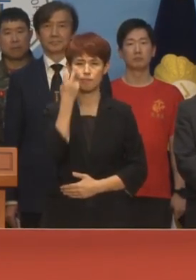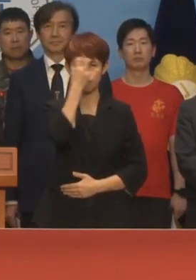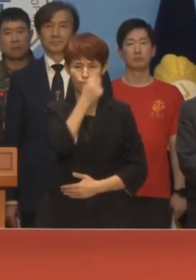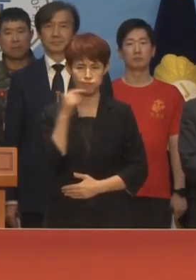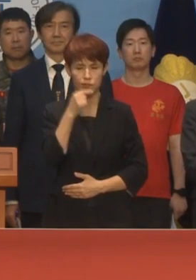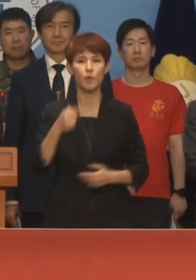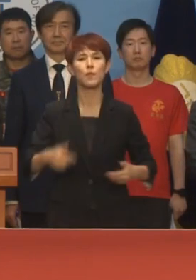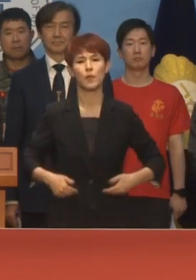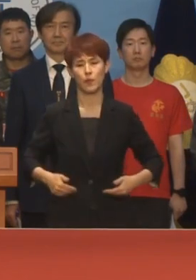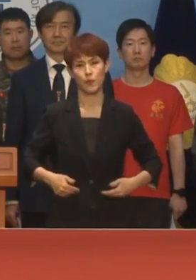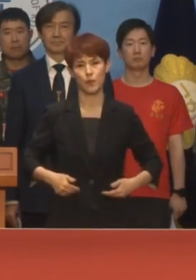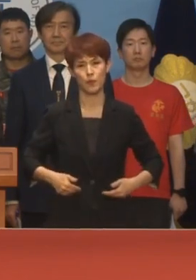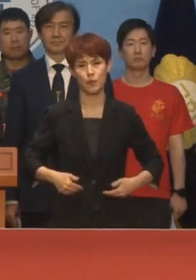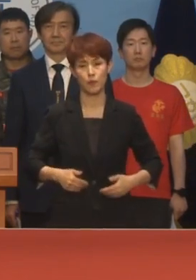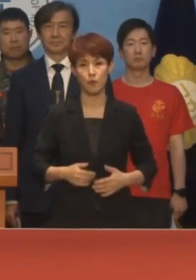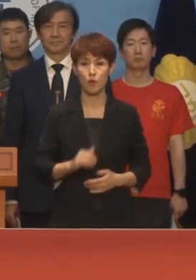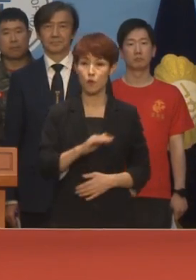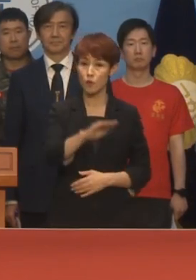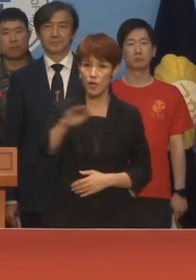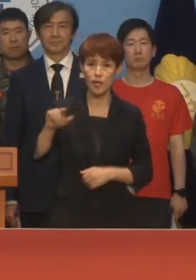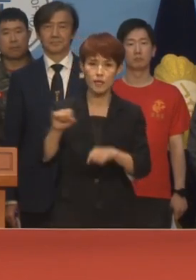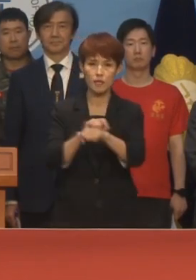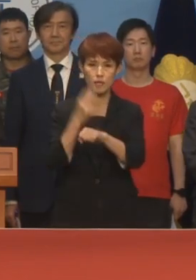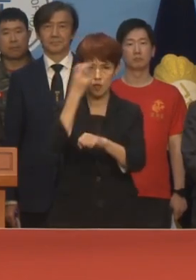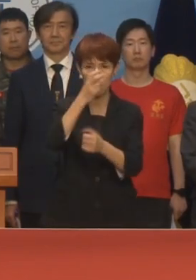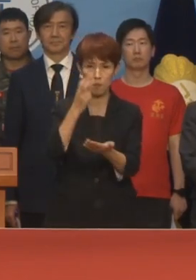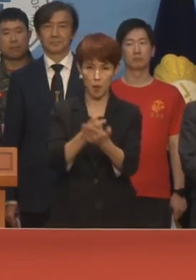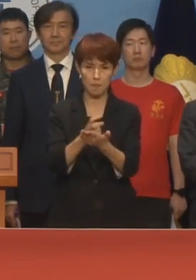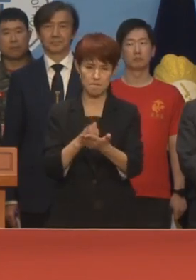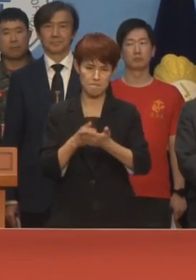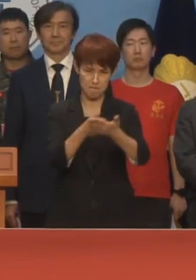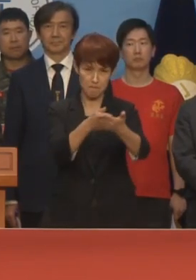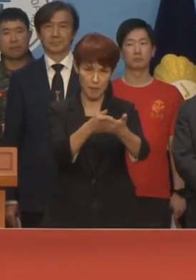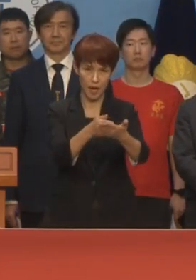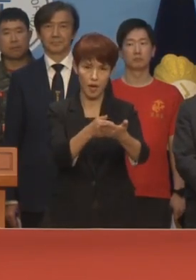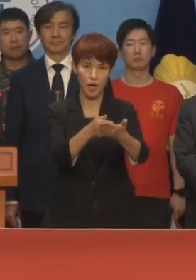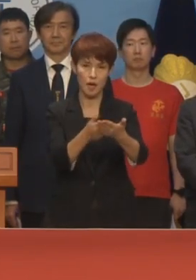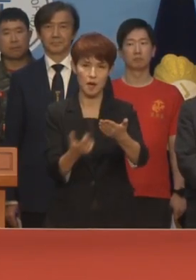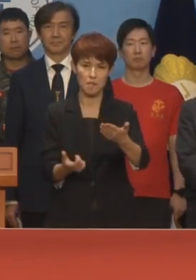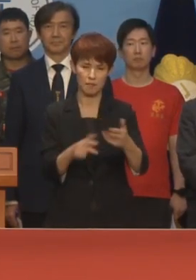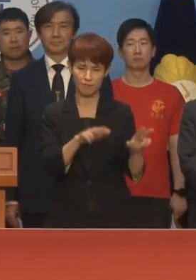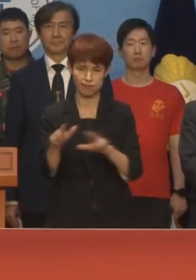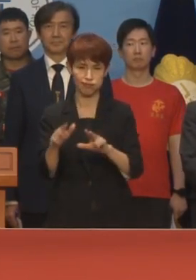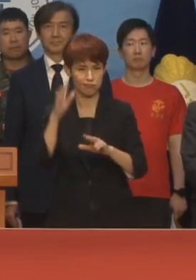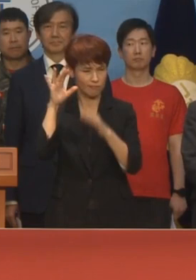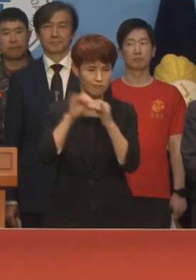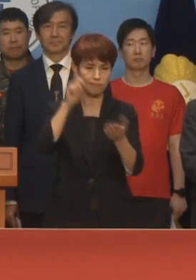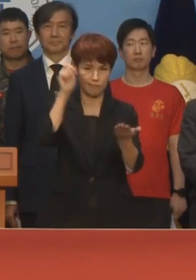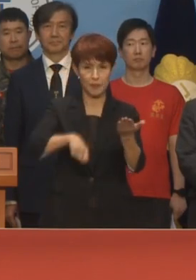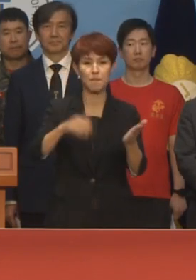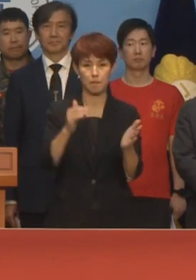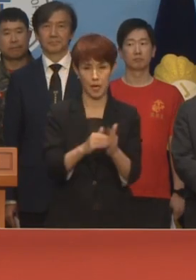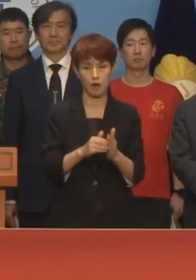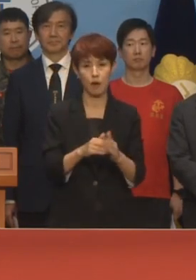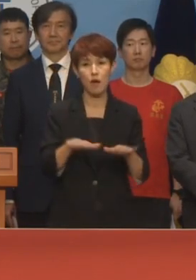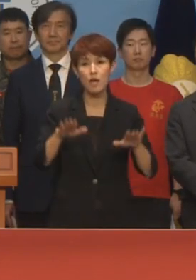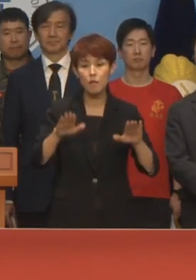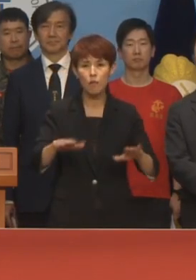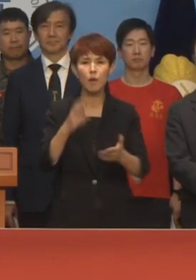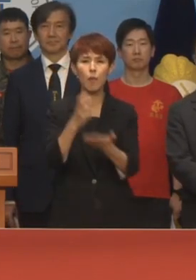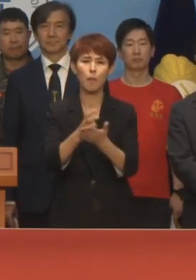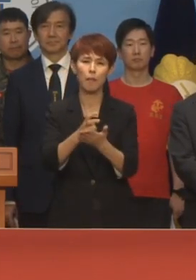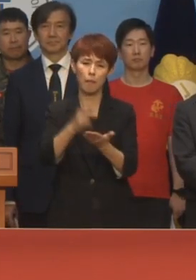필요합니다. 이것을 위해서 저희들이 특검법을 발의했고 패트로 지정했고 또 이번 총선에서 많은 국민들이 이 법의 통과를